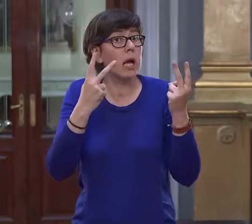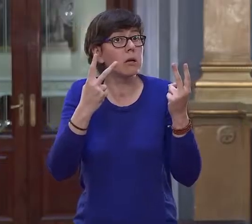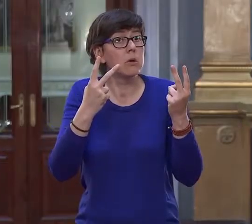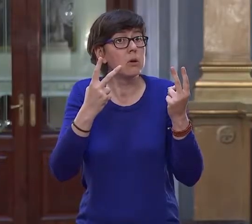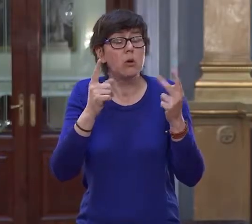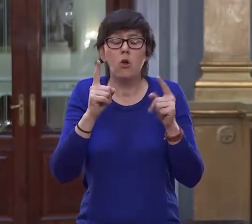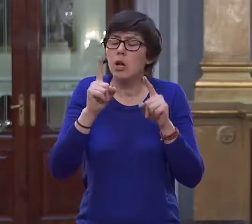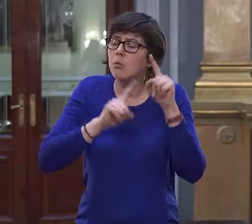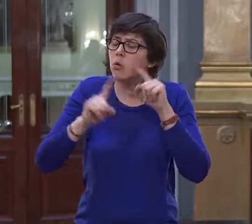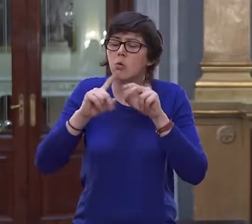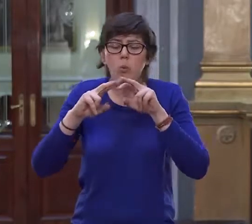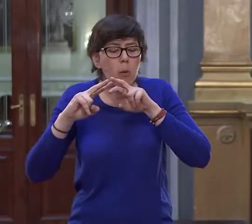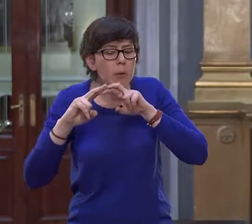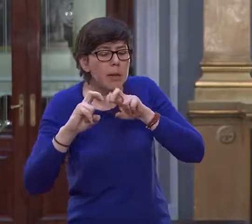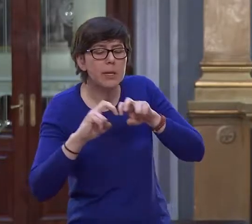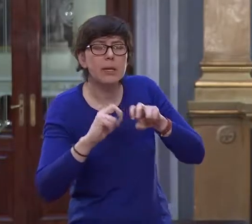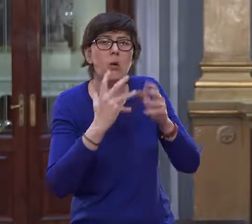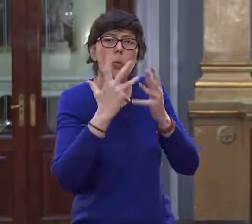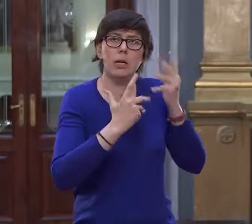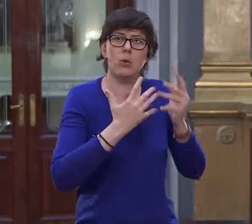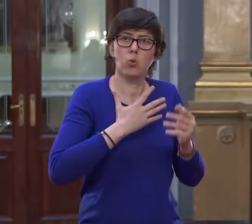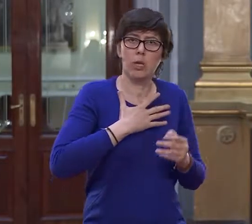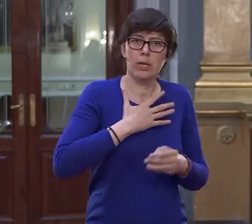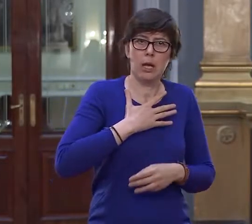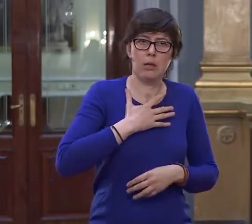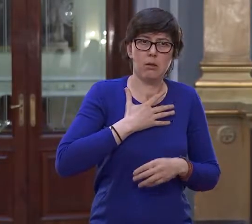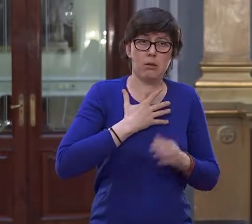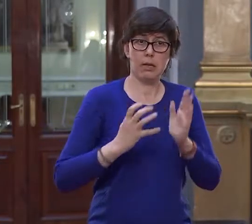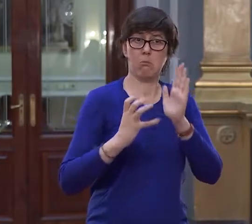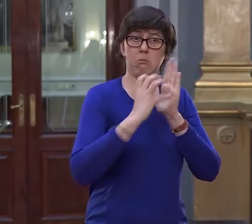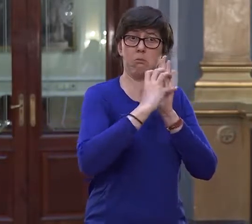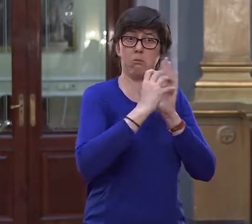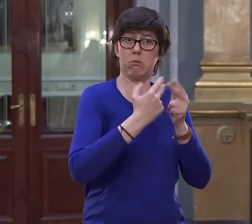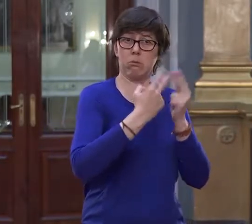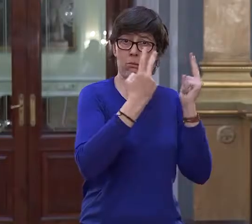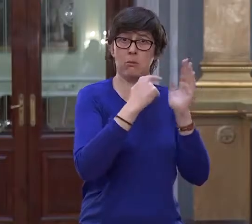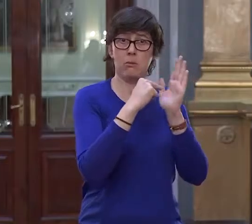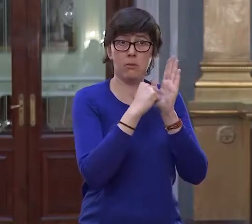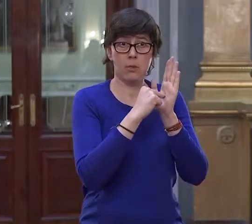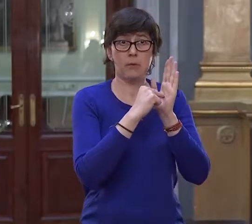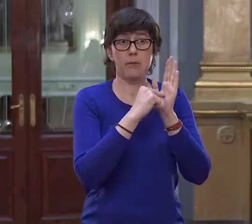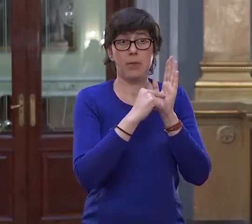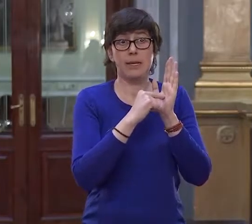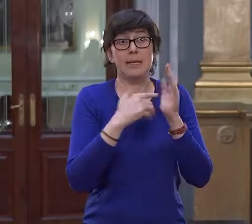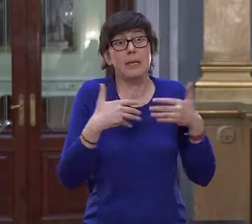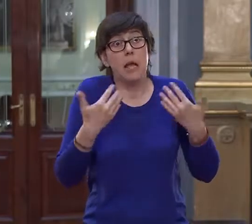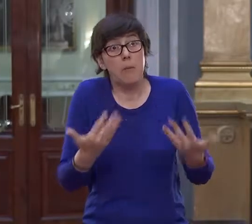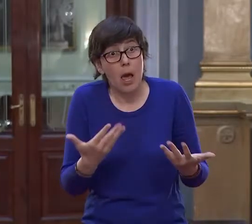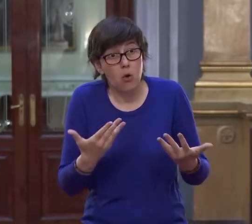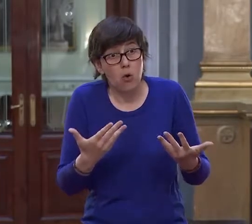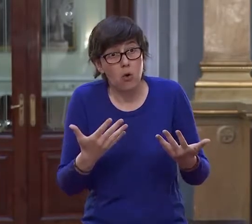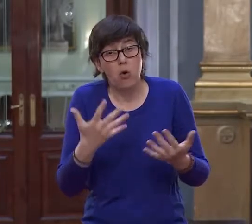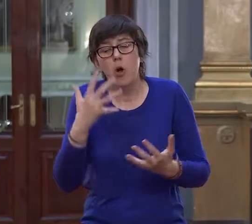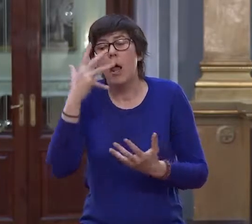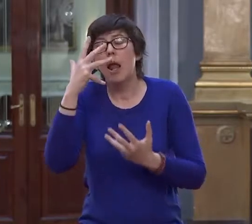problema con que se realice en el Senado esa comisión de investigación. Nuestras cuentas son públicas, transparentes y